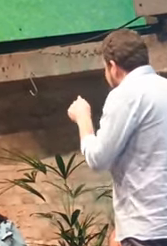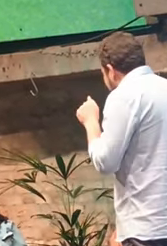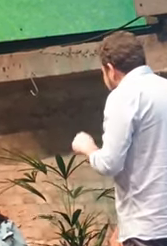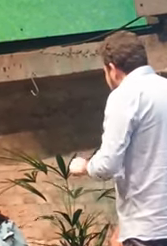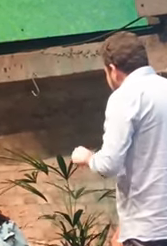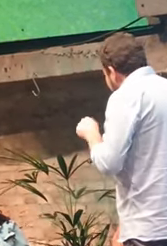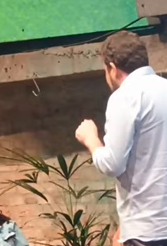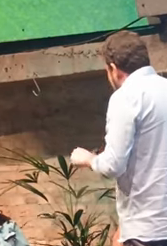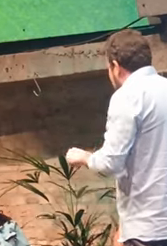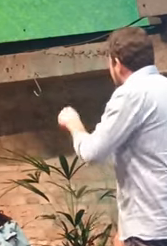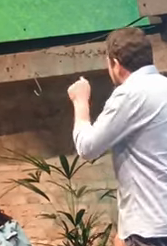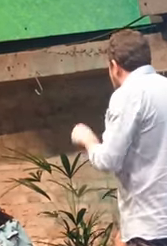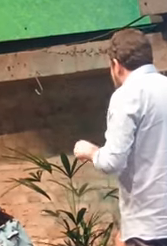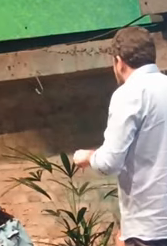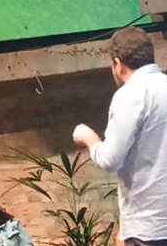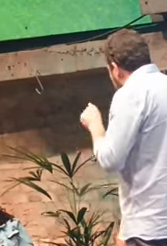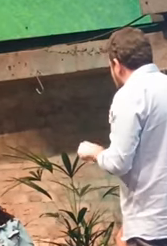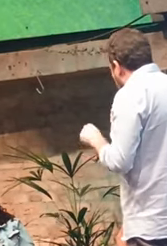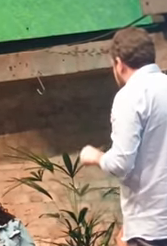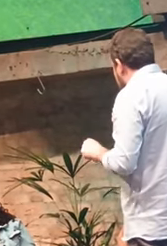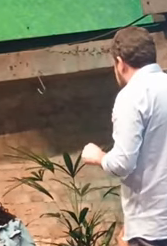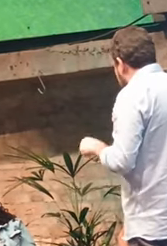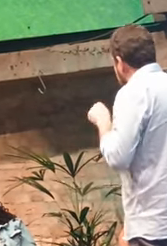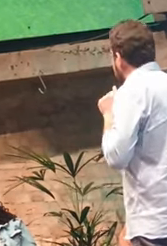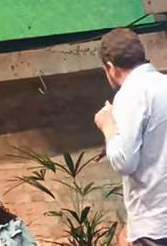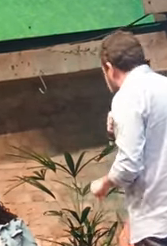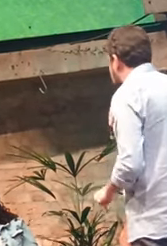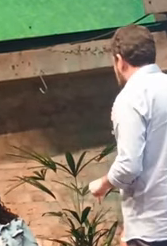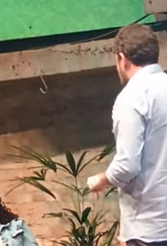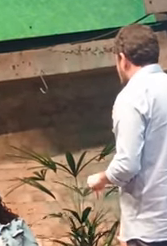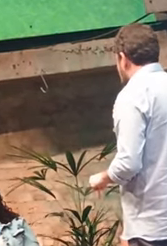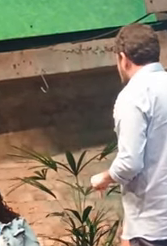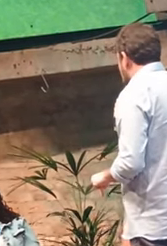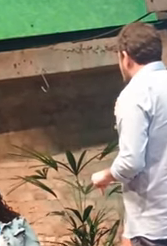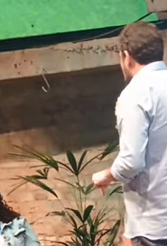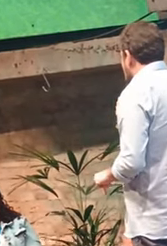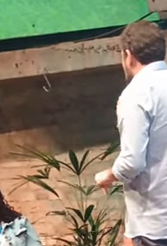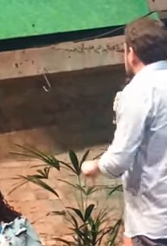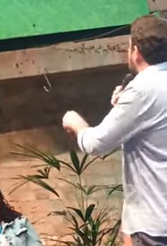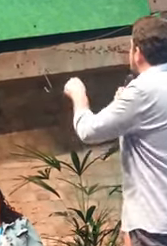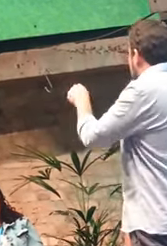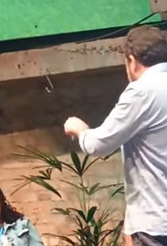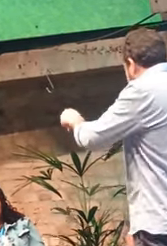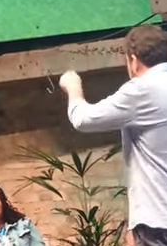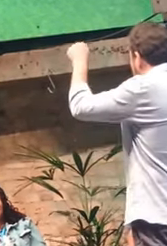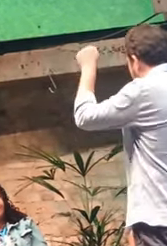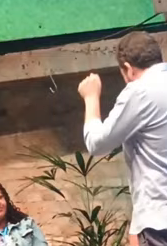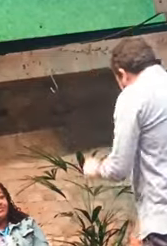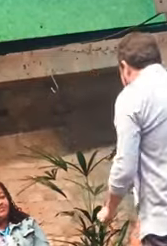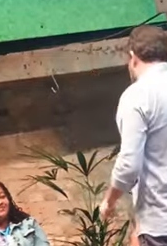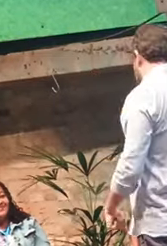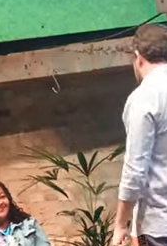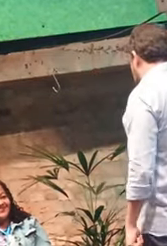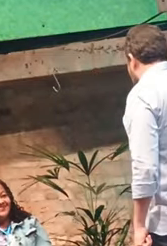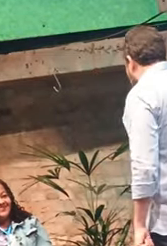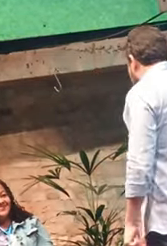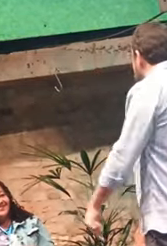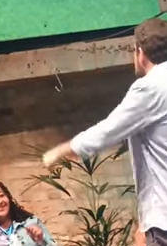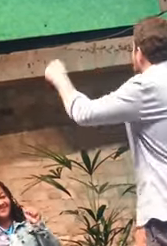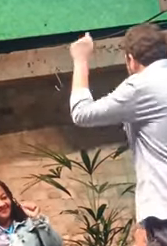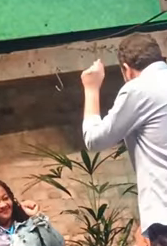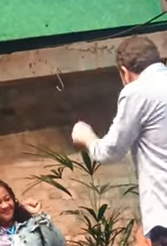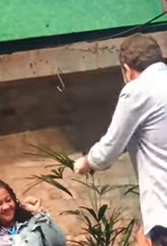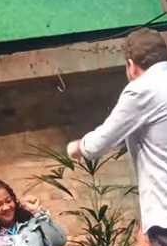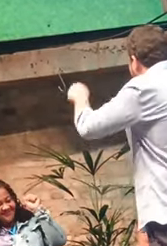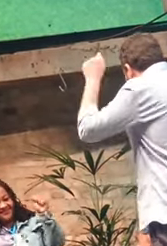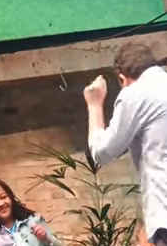estimular em que tenha ao menos uma cooperativa por distrito. Essas cooperativas vão ser conveniadas com a prefeitura